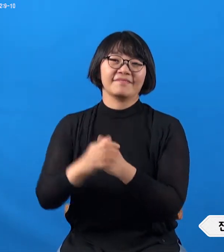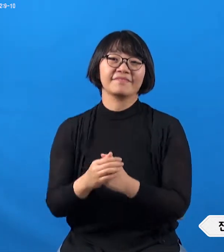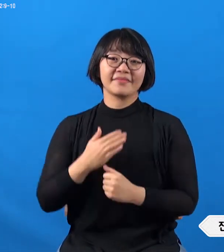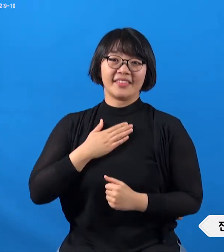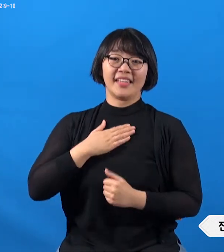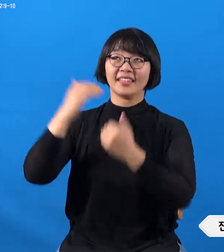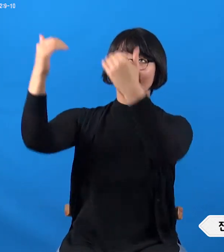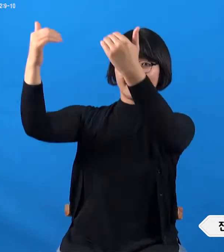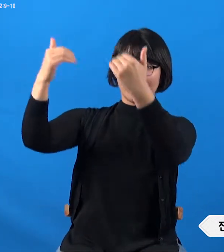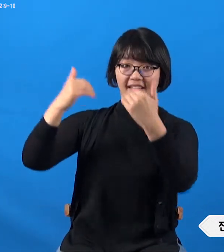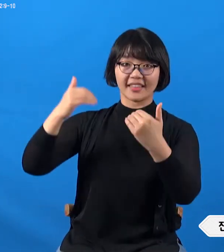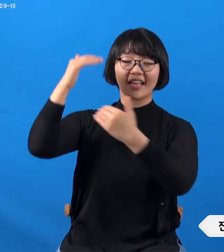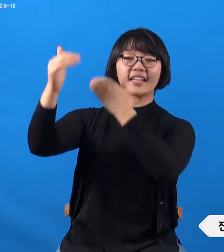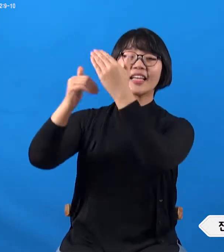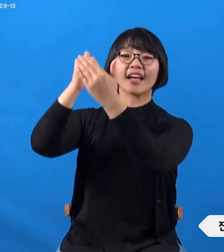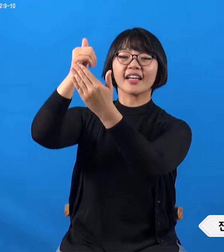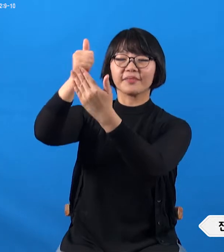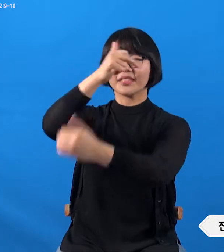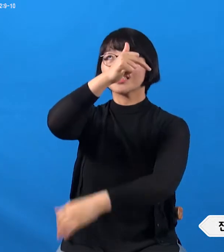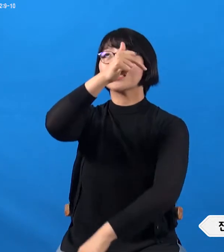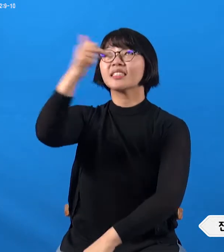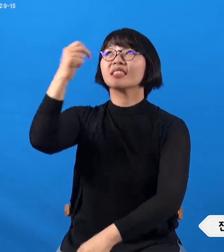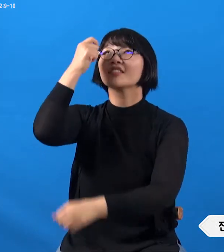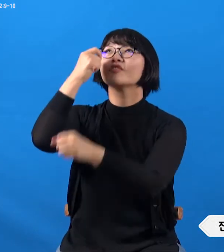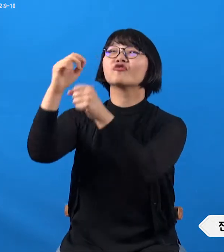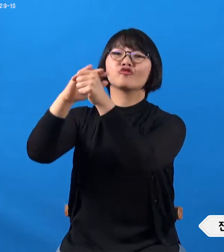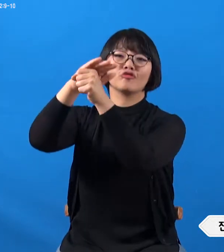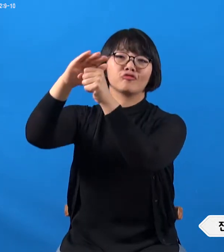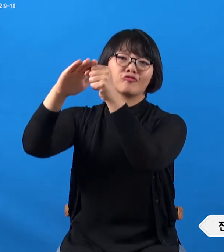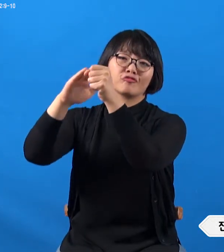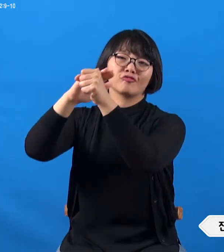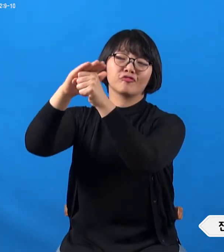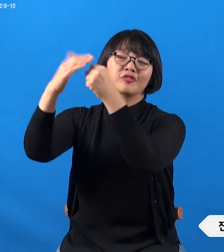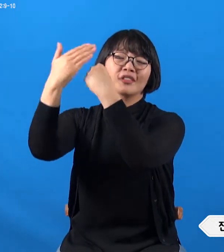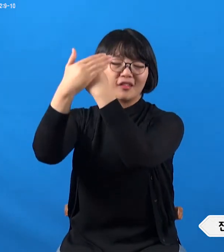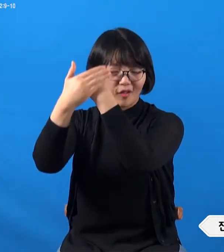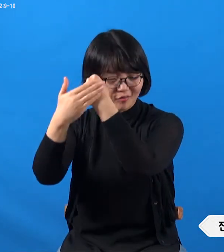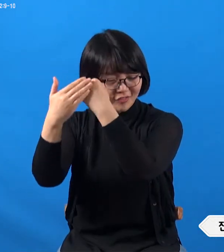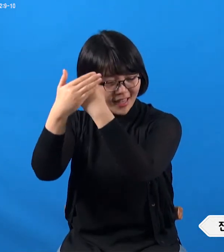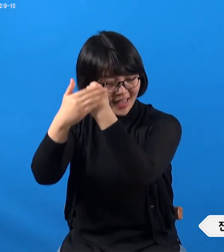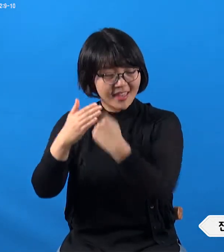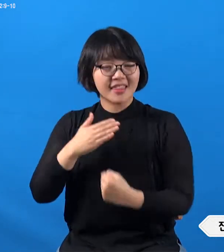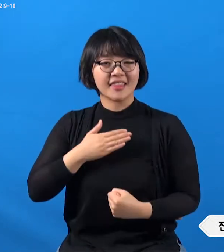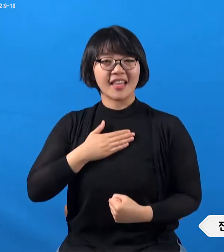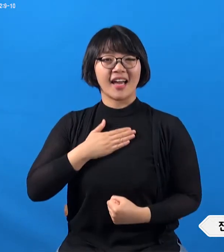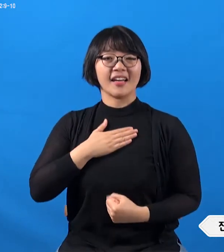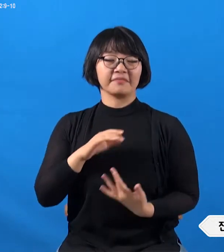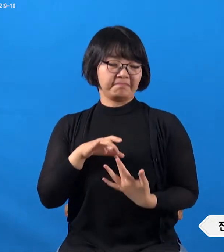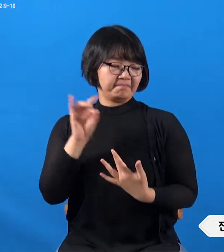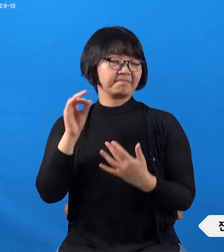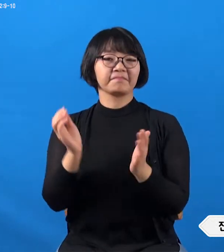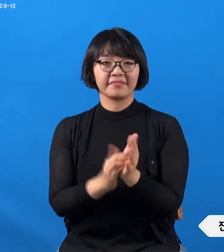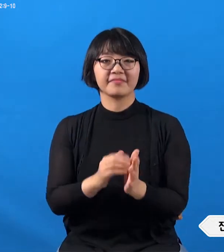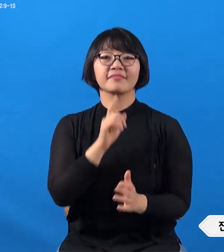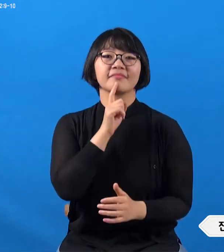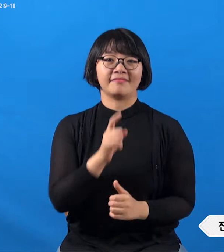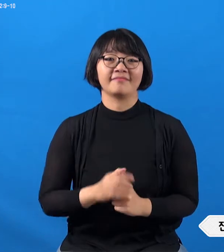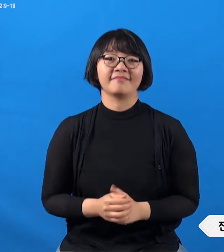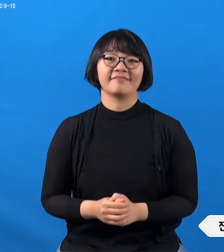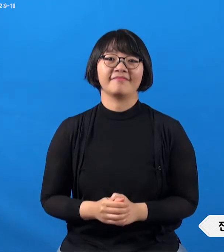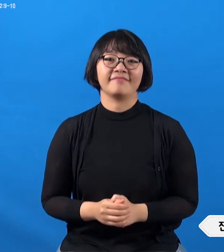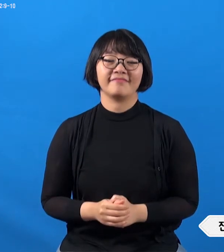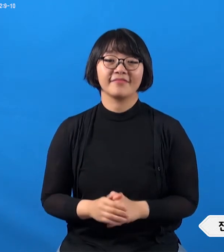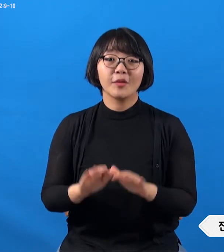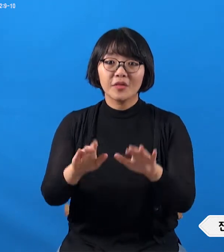우리를 향한 하나님의 크신 긍휼, mercy라고 성경은 말씀하고